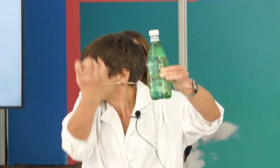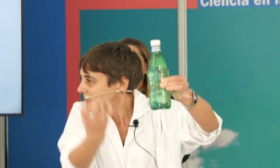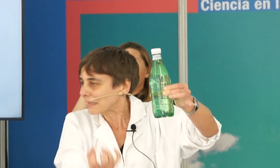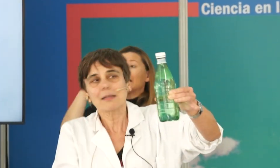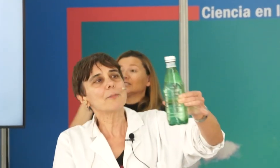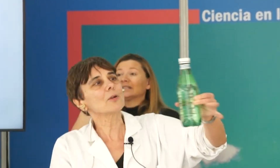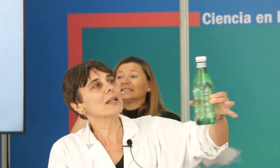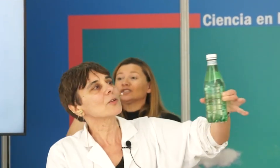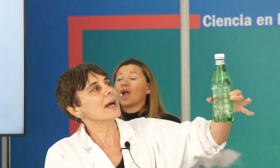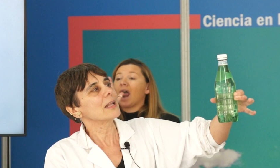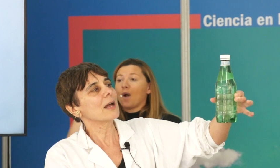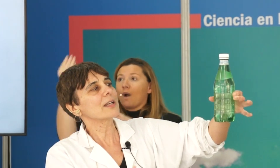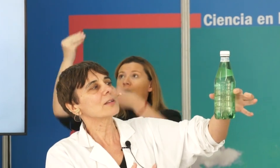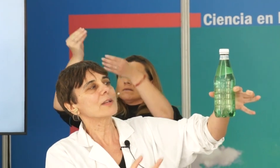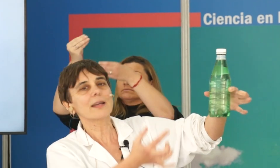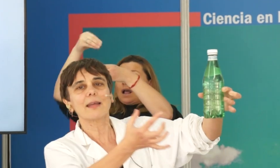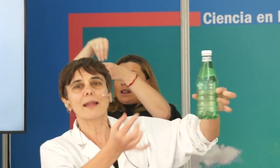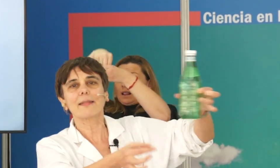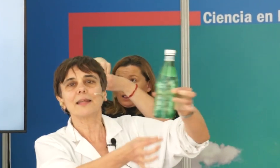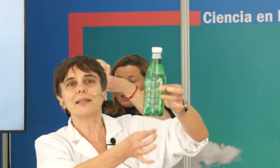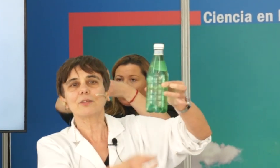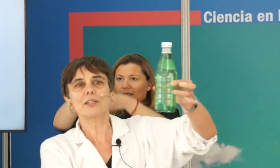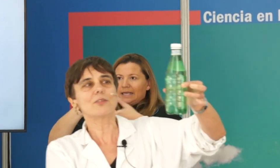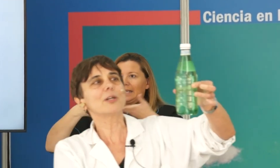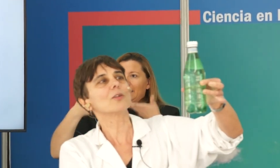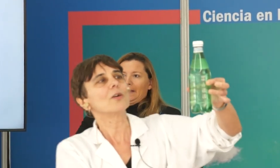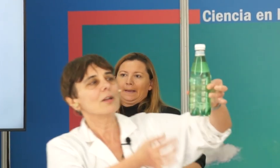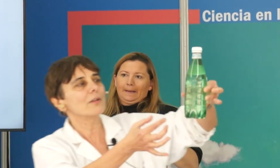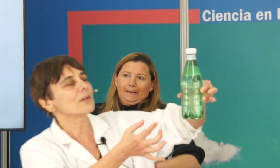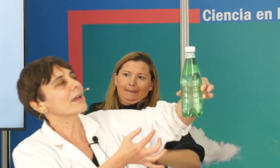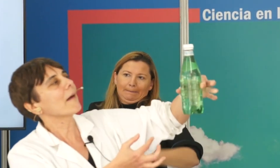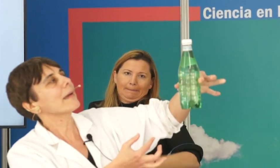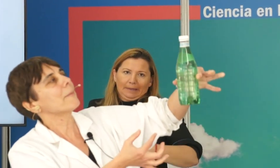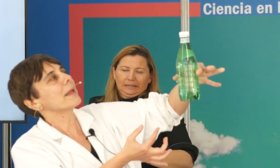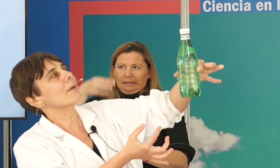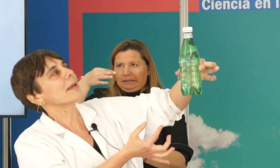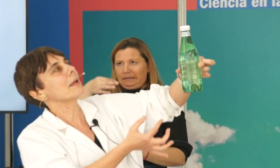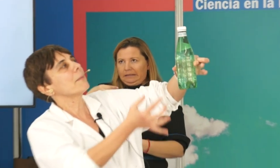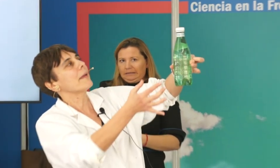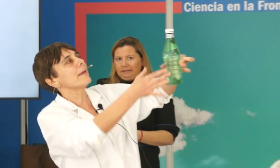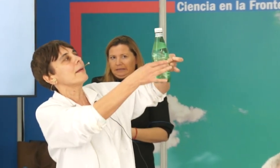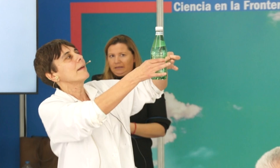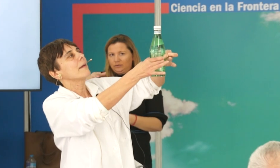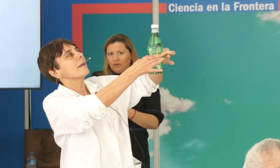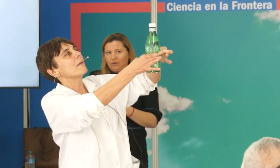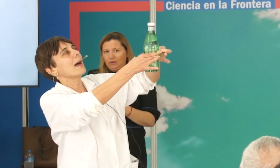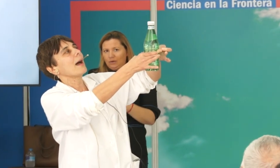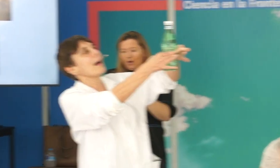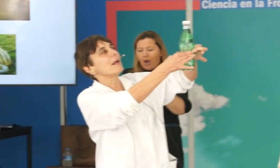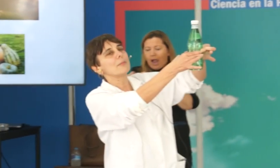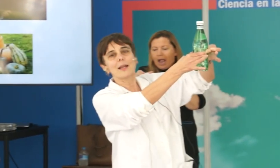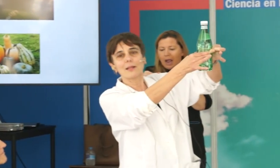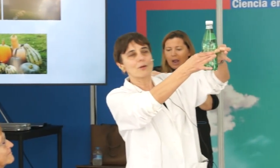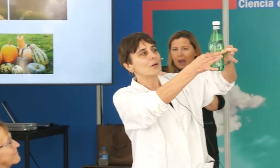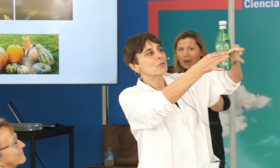pesa más. Y por lo tanto cae. La única historia es que nada de hilito ni niño muerto. Lo único que hago es que aprieto aquí, pin, y